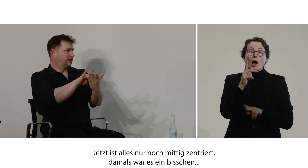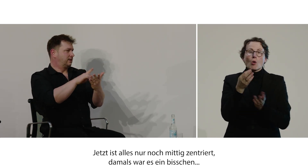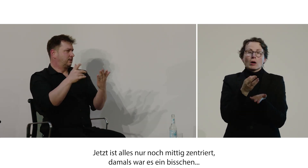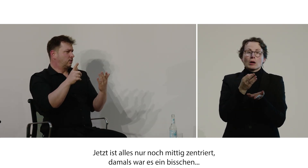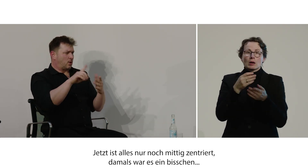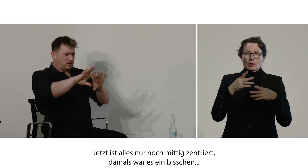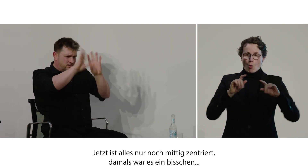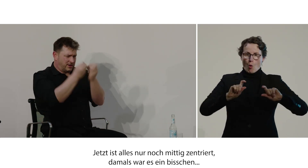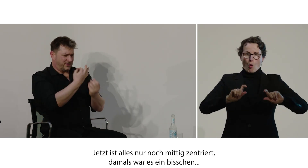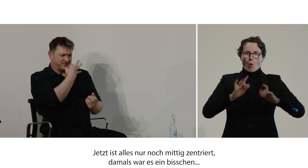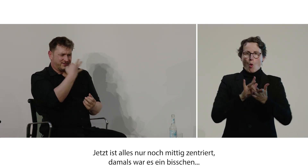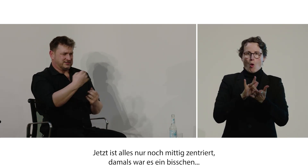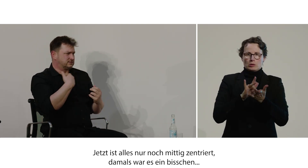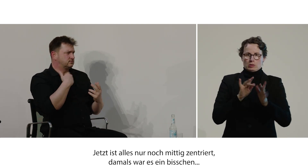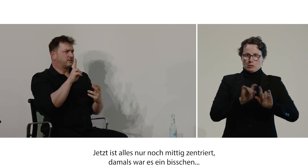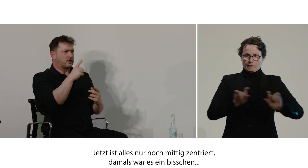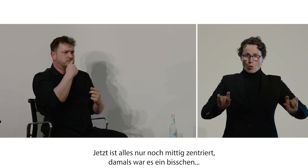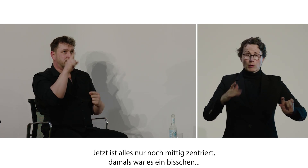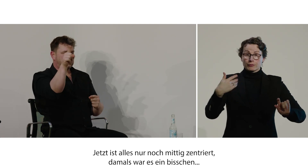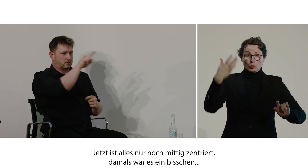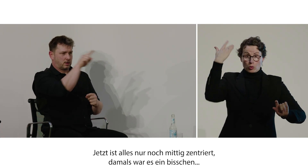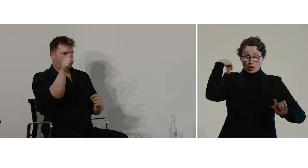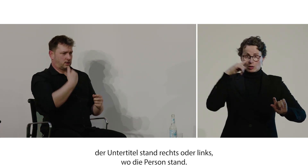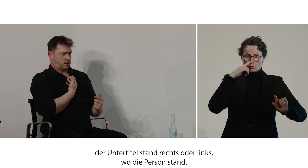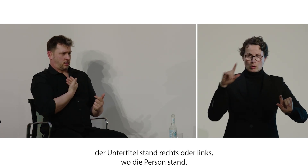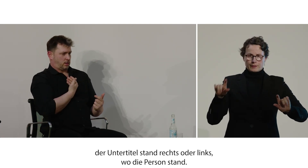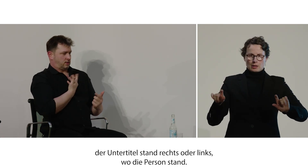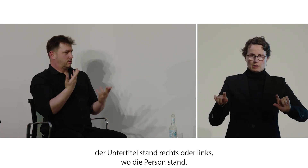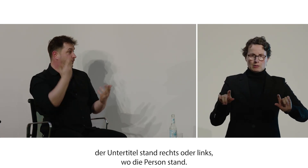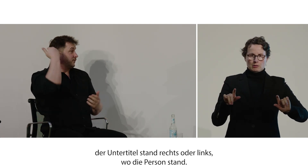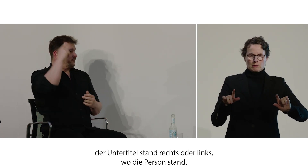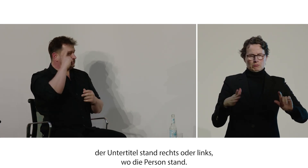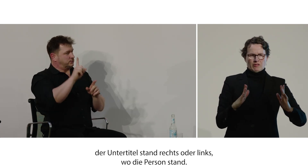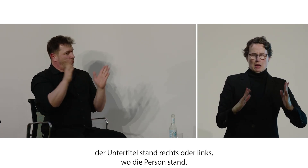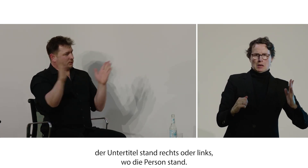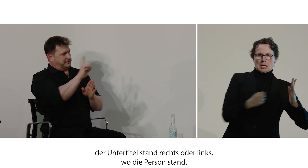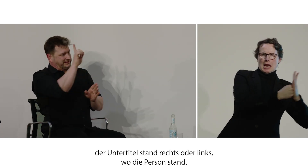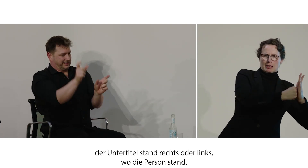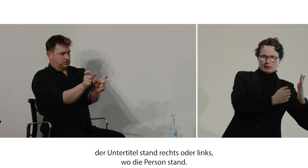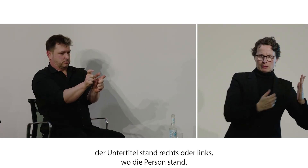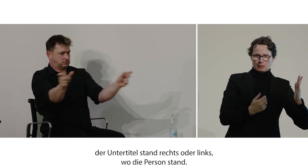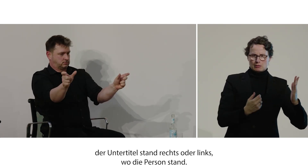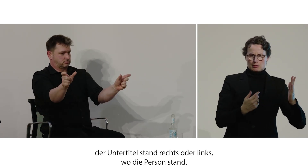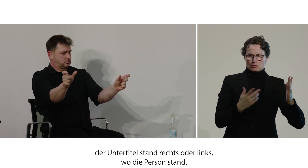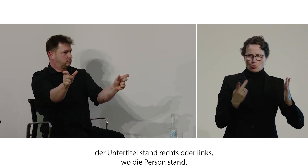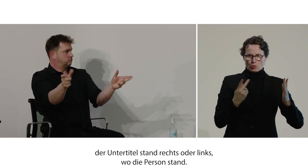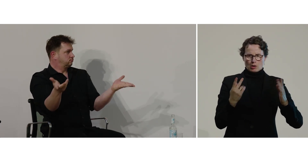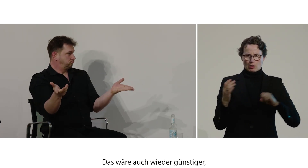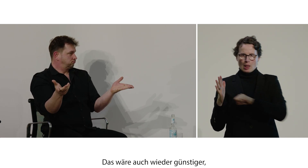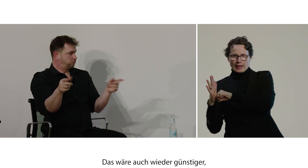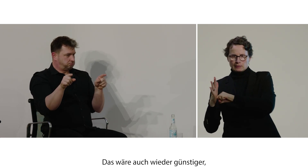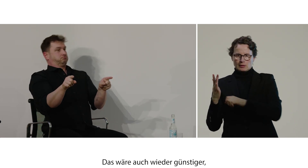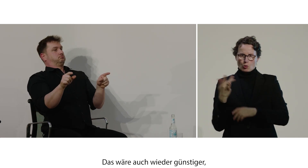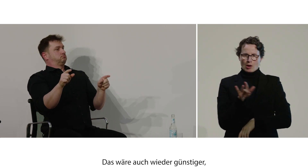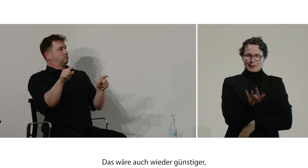es wieder alles nur noch mittig, zentriert. Damals war es so ein bisschen, der eine, der Rechtsstand war rechts der Untertitel, der links war links der Untertitel.